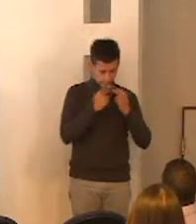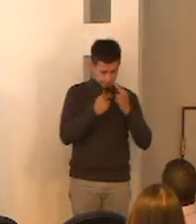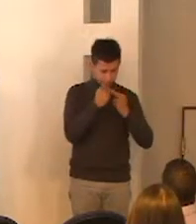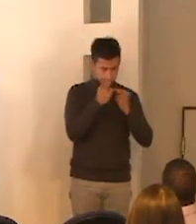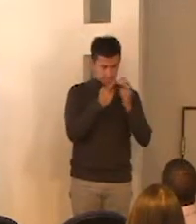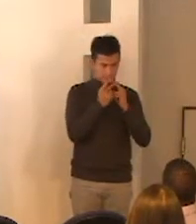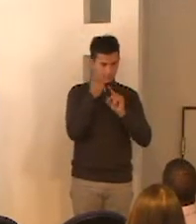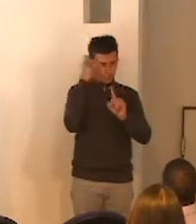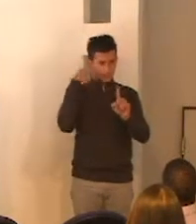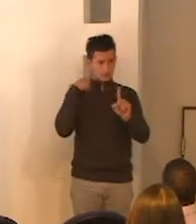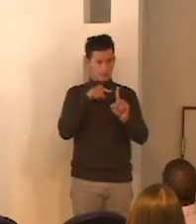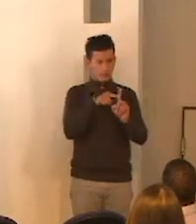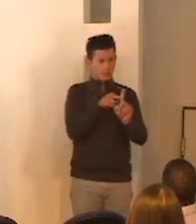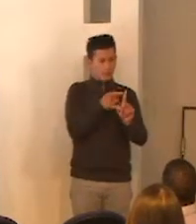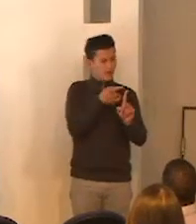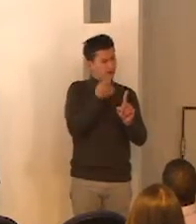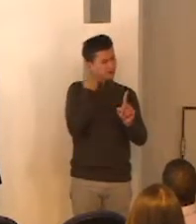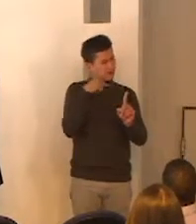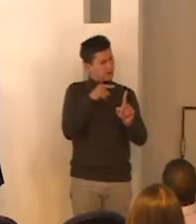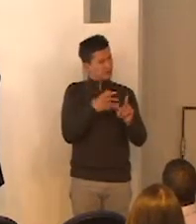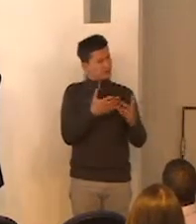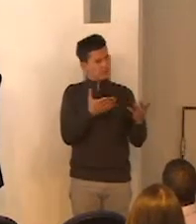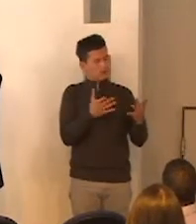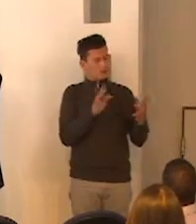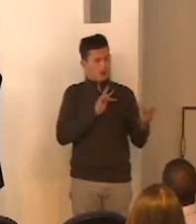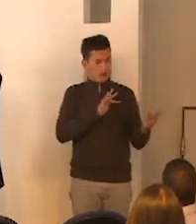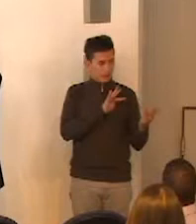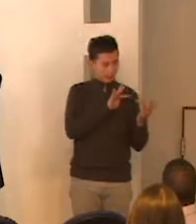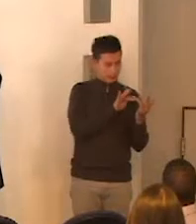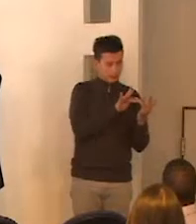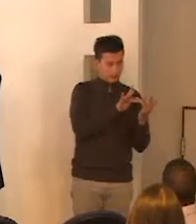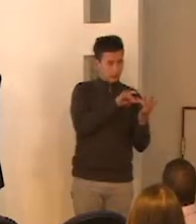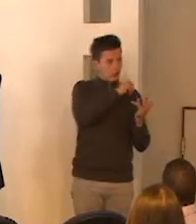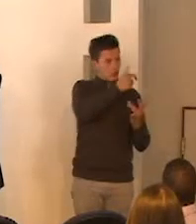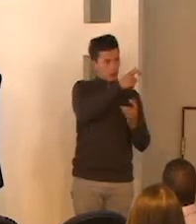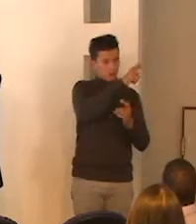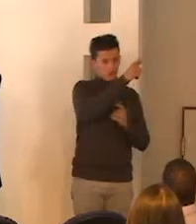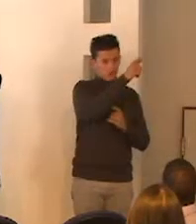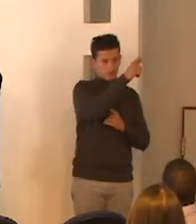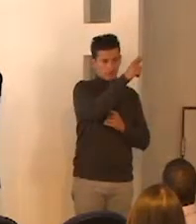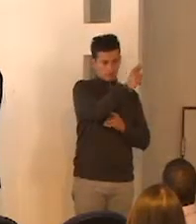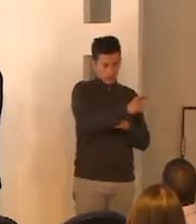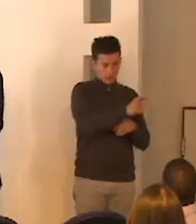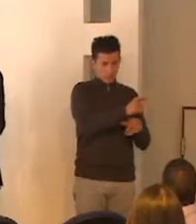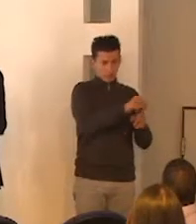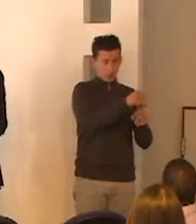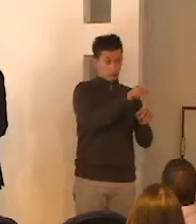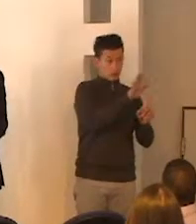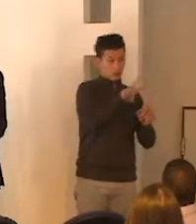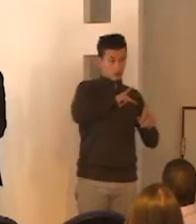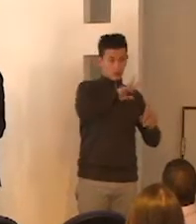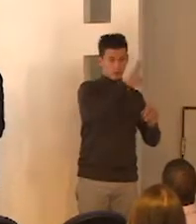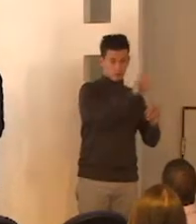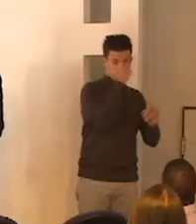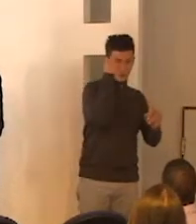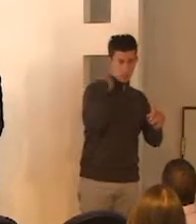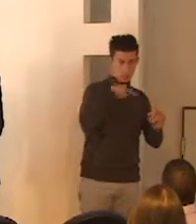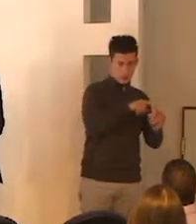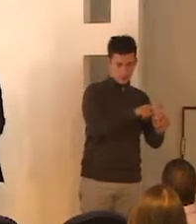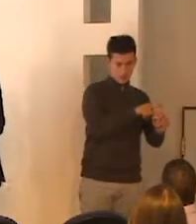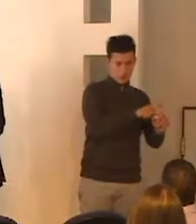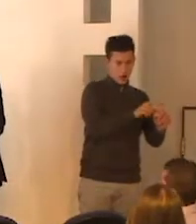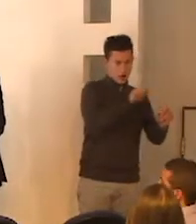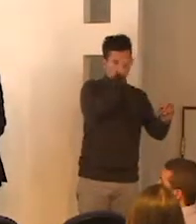que obviamente entra en conexión con otro tipo de subjetividades y permiten